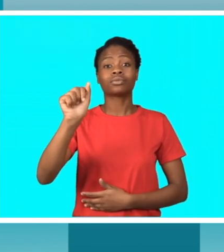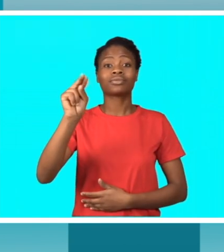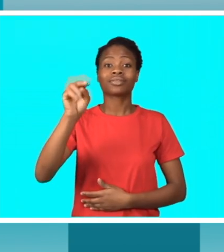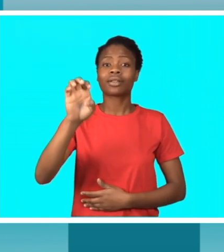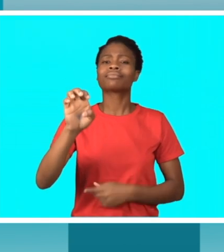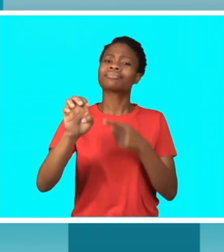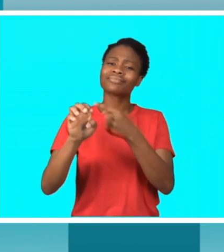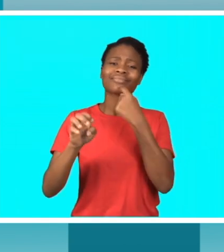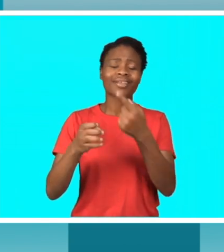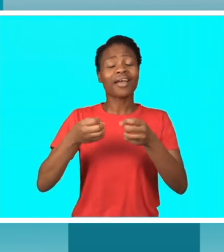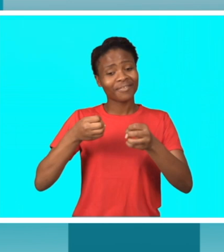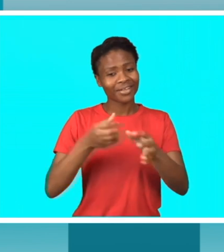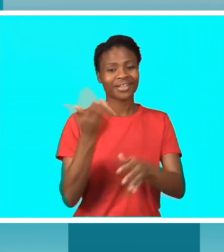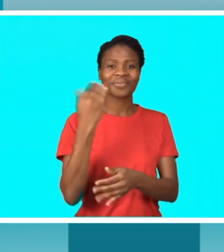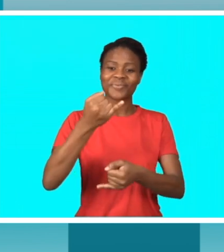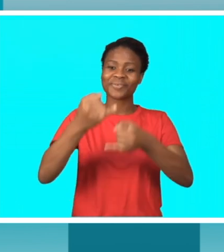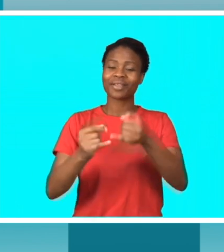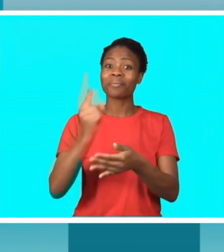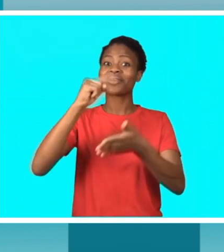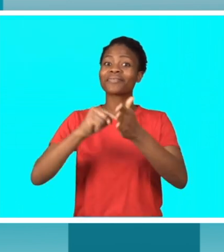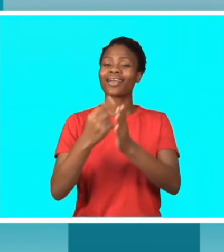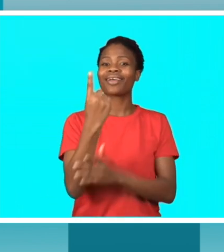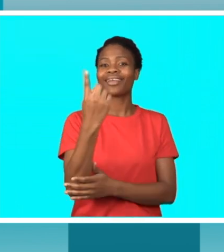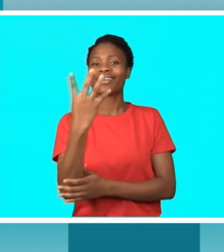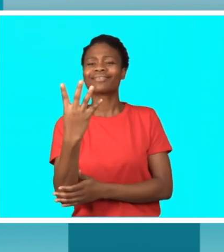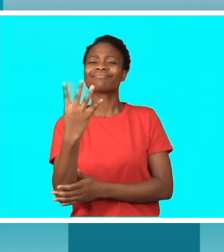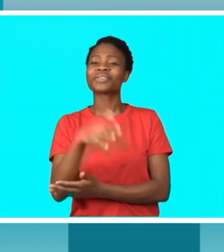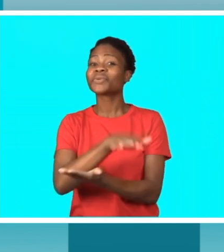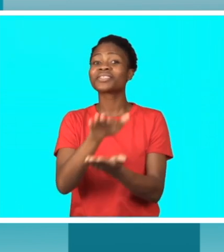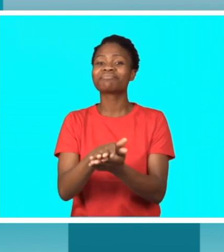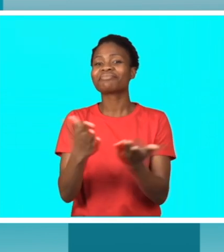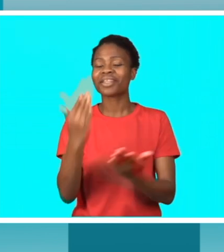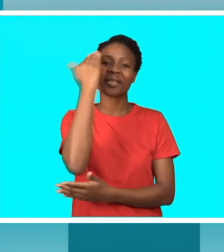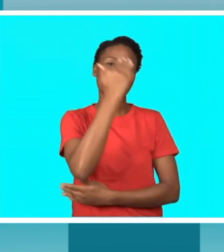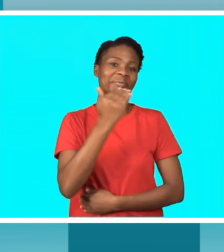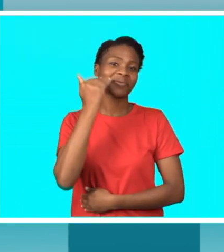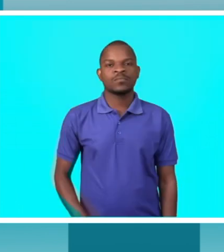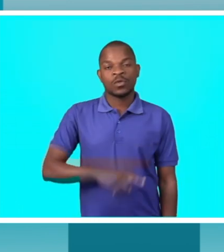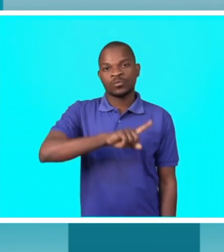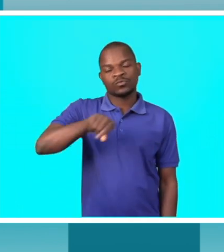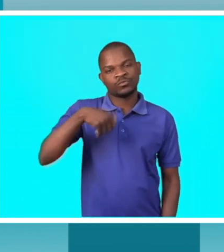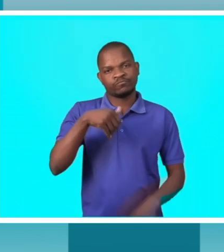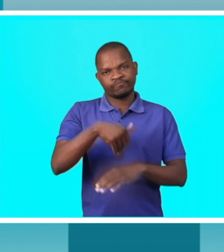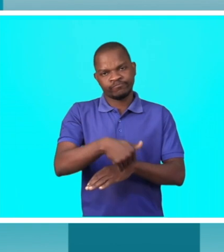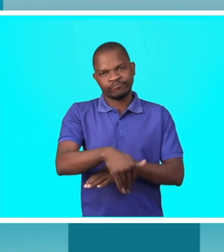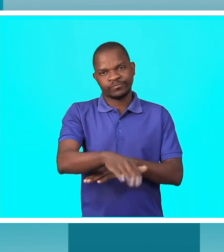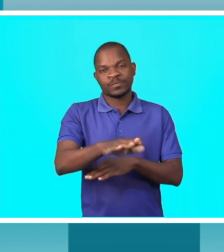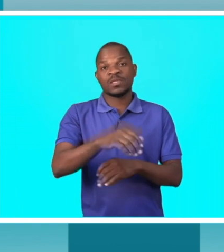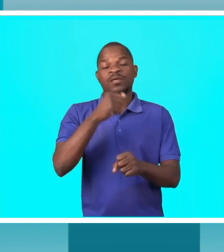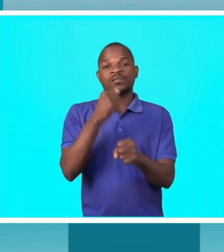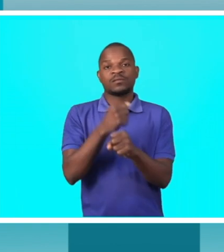edição Do Festival Nacional Dos Jogos Desportivos Escolares Recentemente realizada Em Manica Vamos continuar